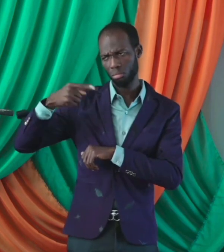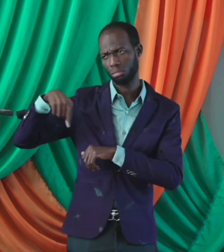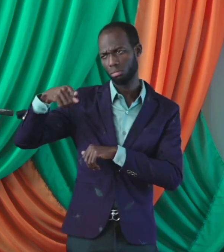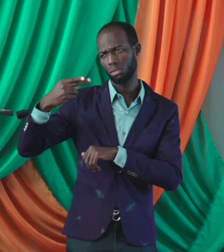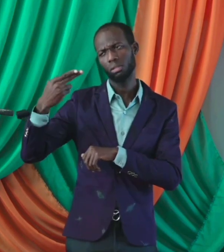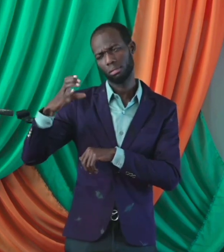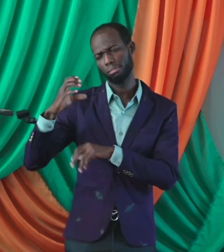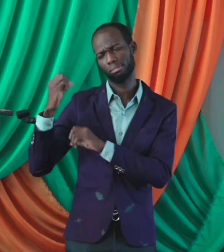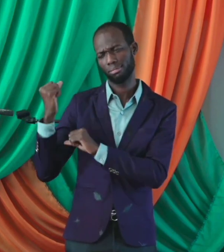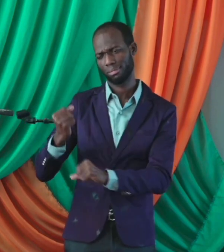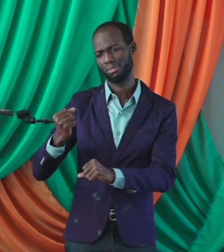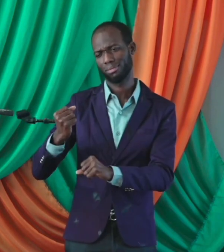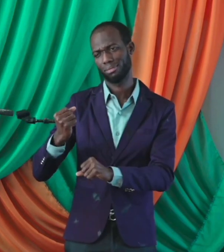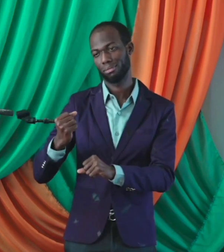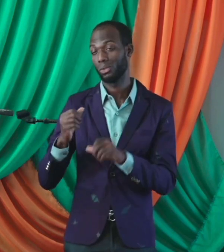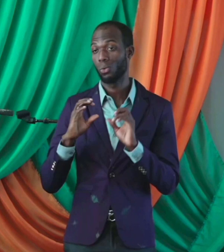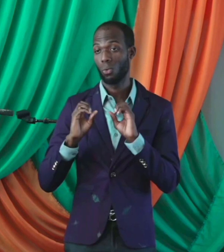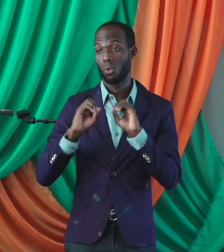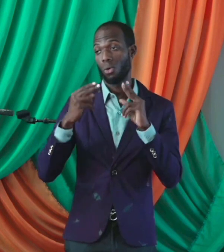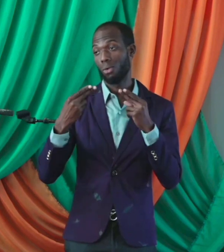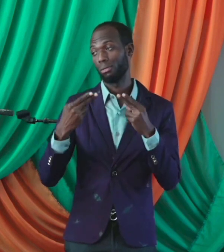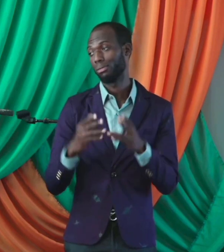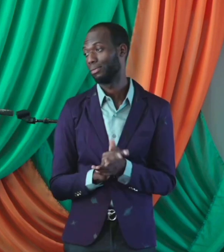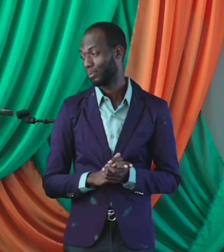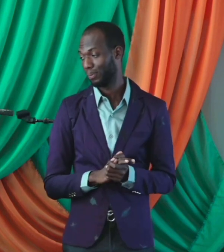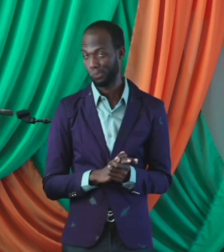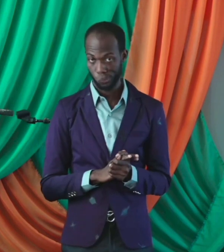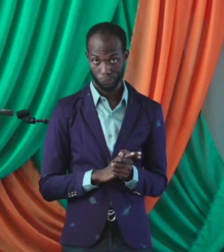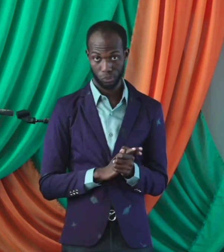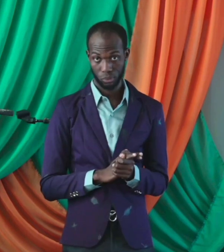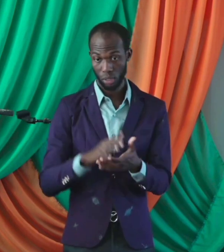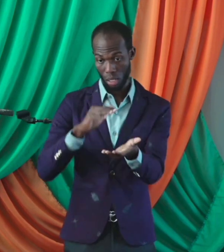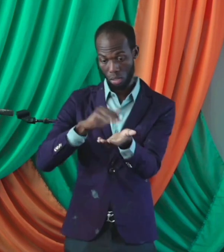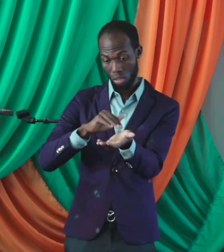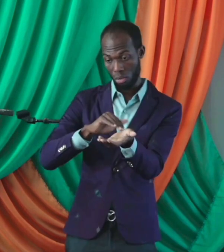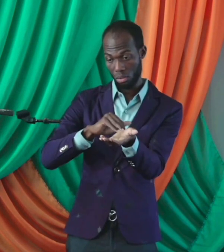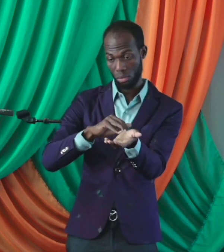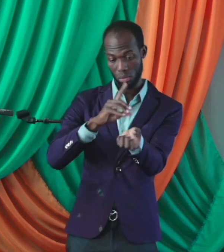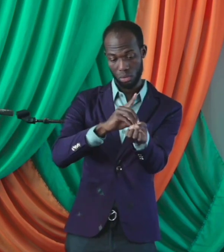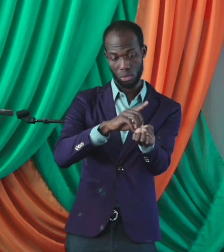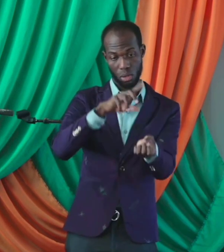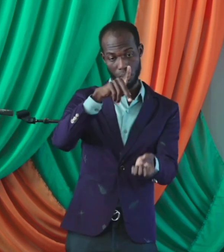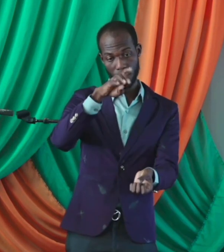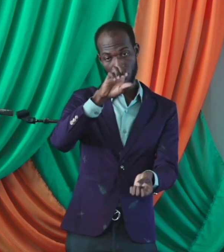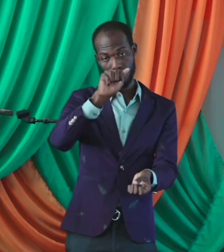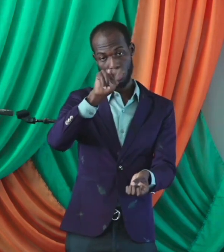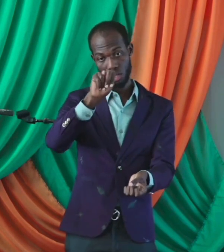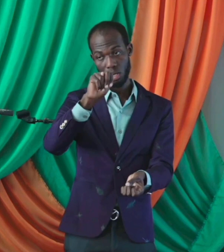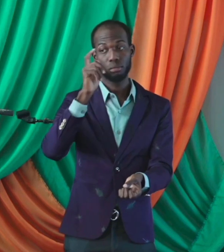avons force. Bon. Eh bien, docteur Payan, secrétaire